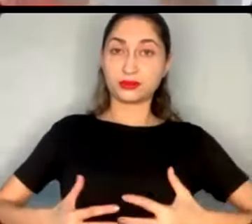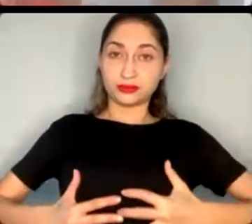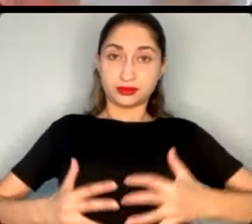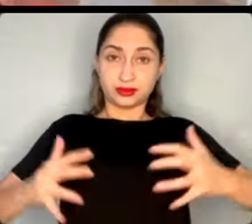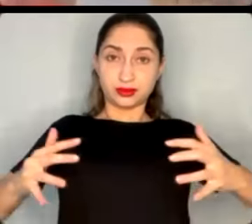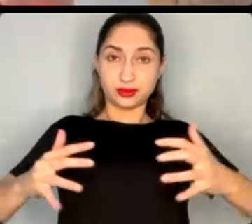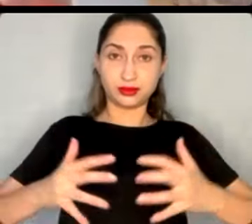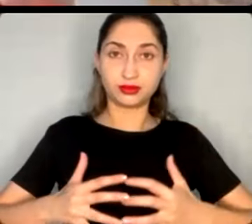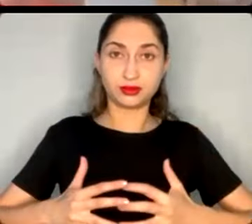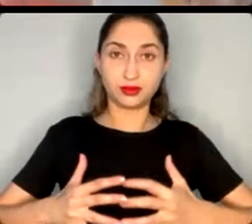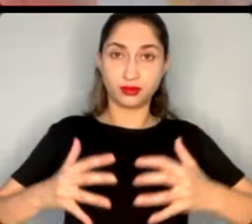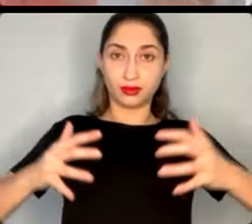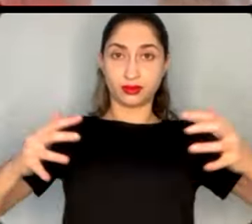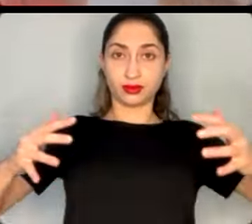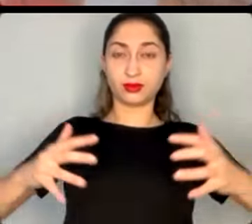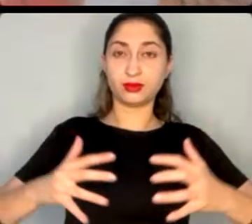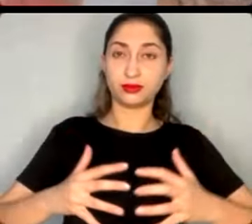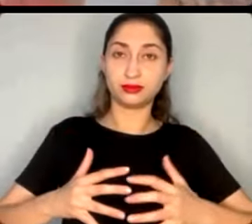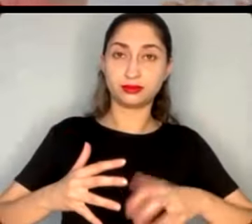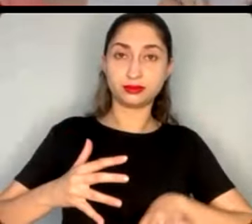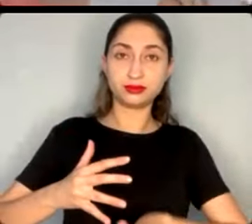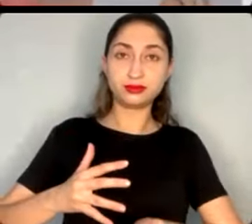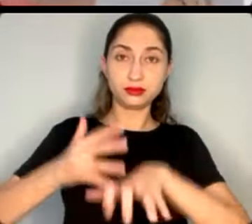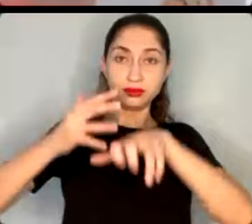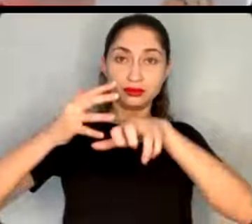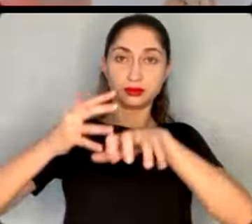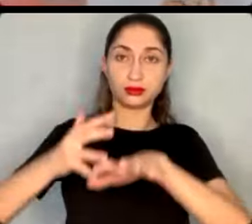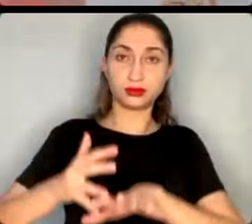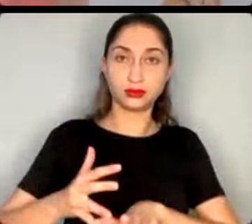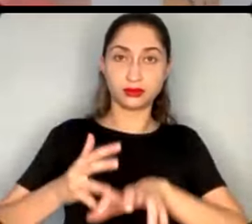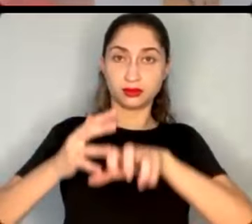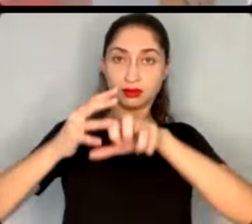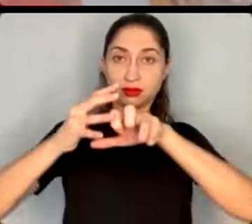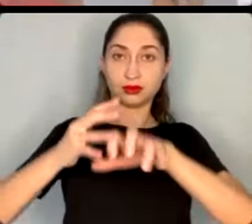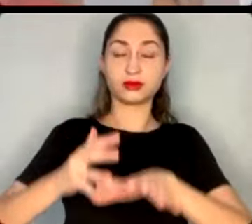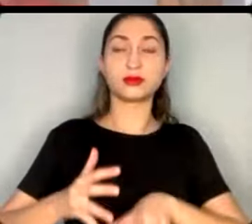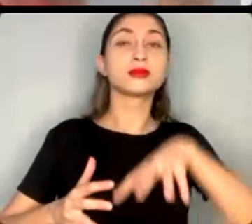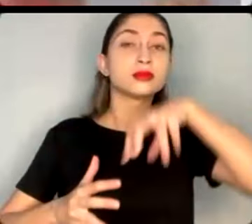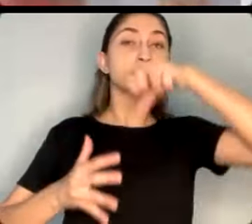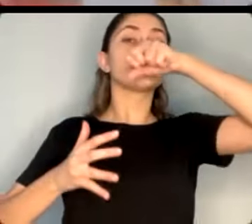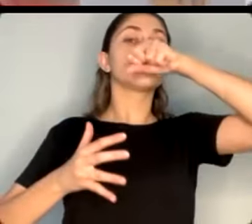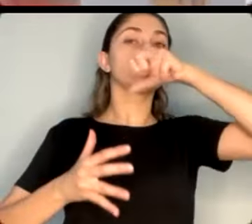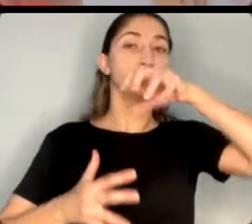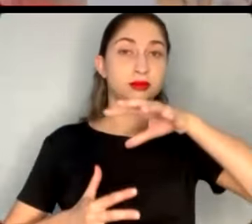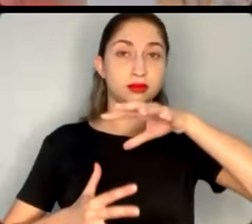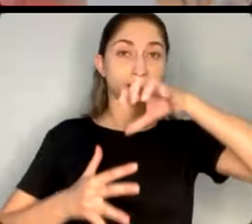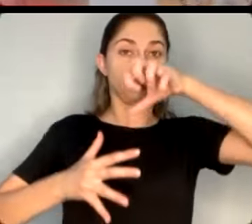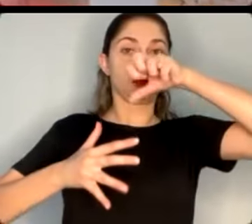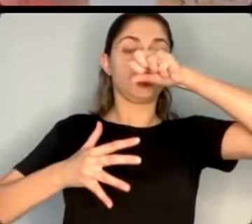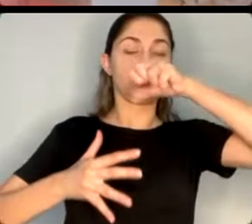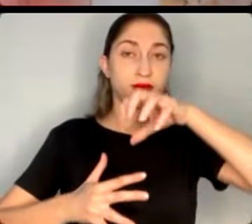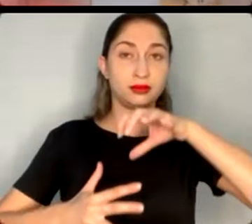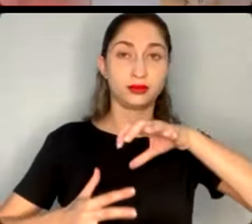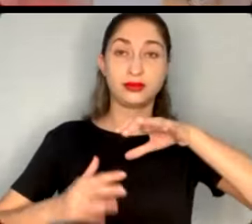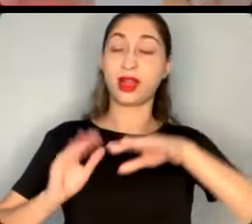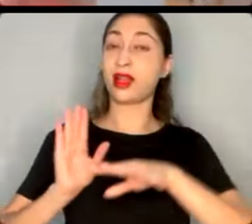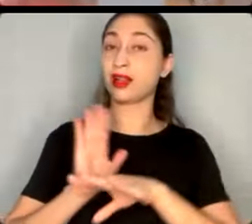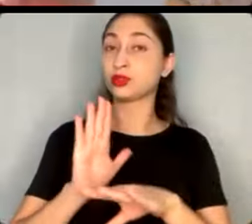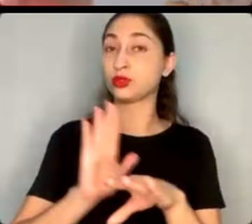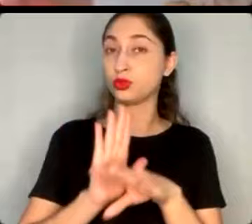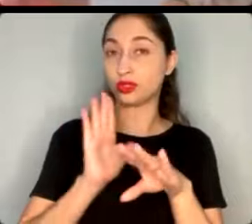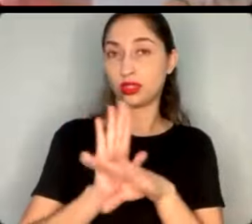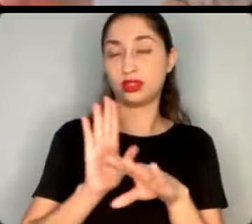chão da caixa torácica, você está mobilizando a sua respiração. Você está contribuindo mais